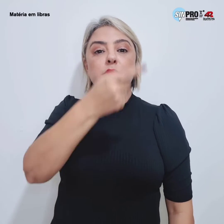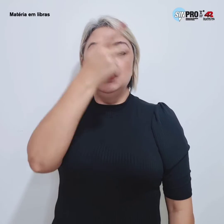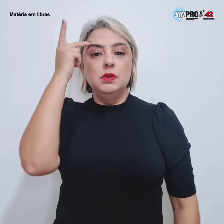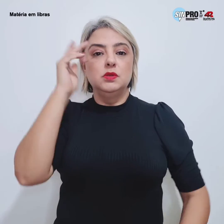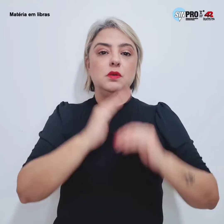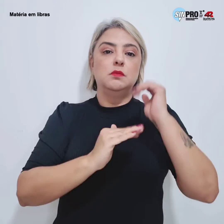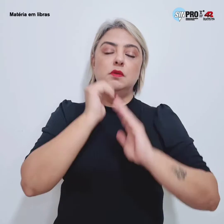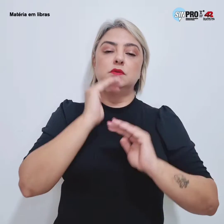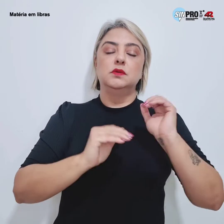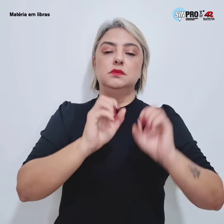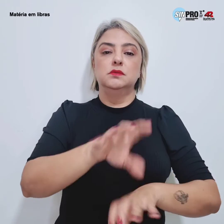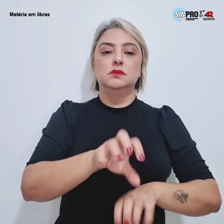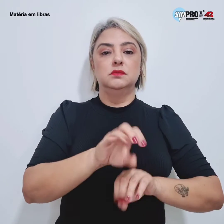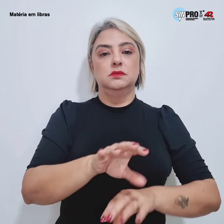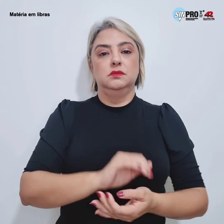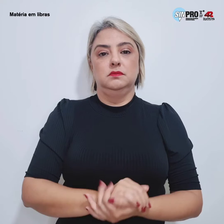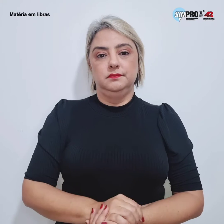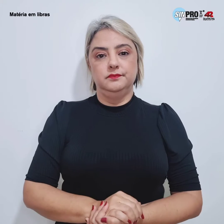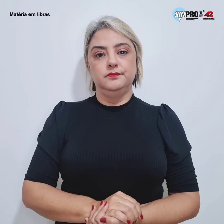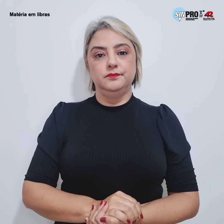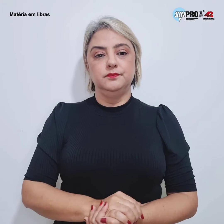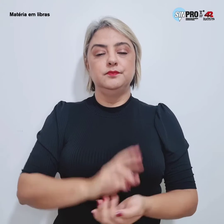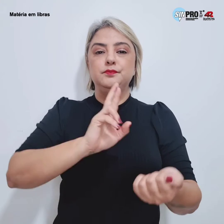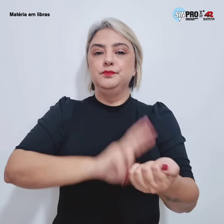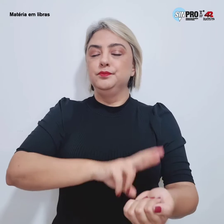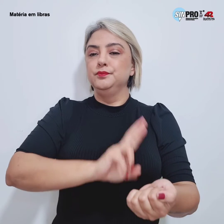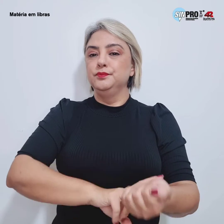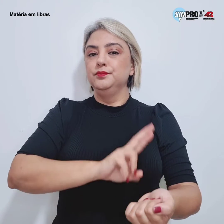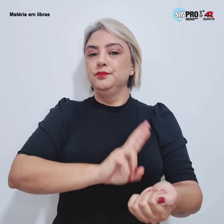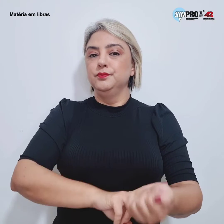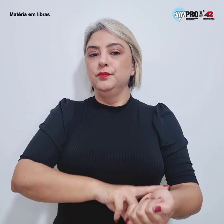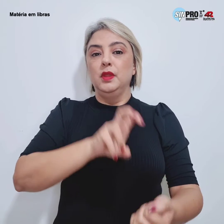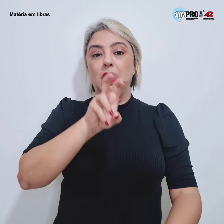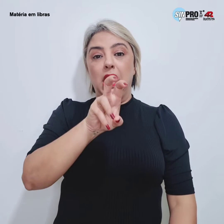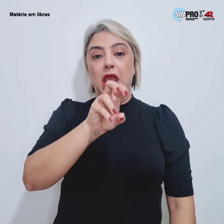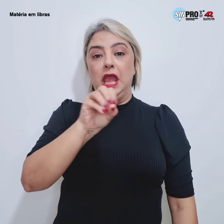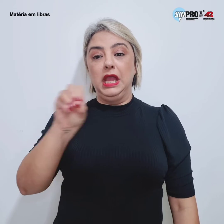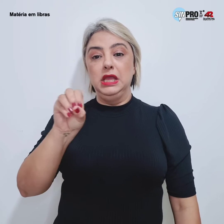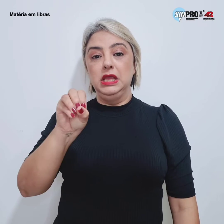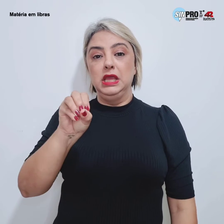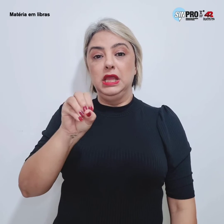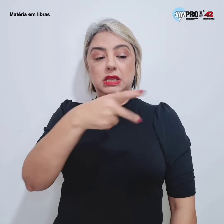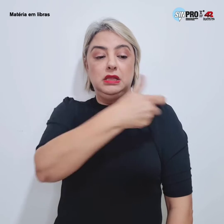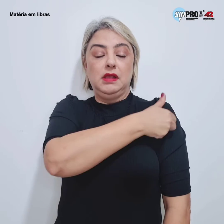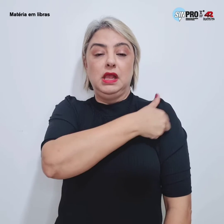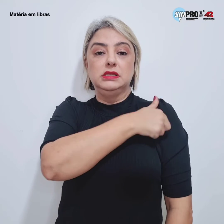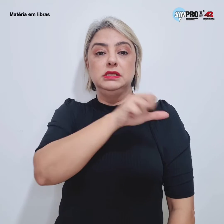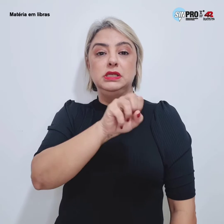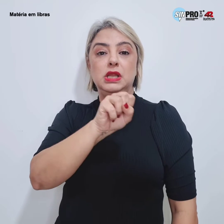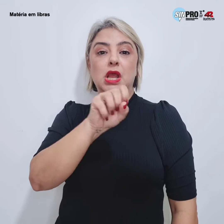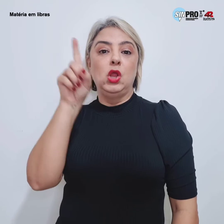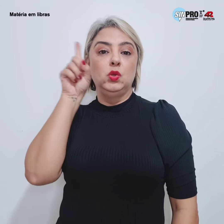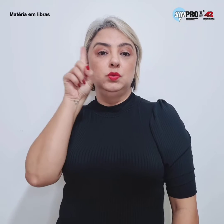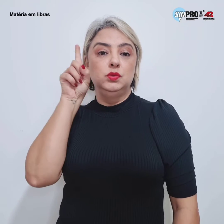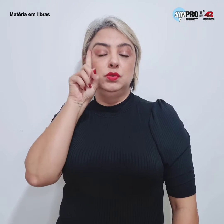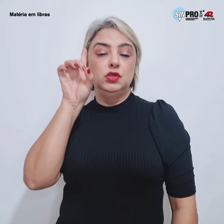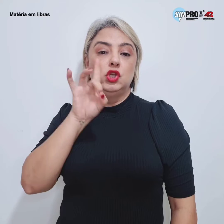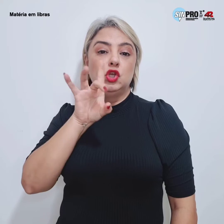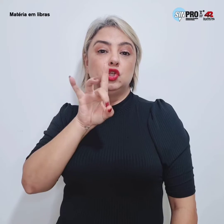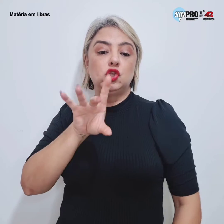mil profissionais da educação básica. O ritmo é de 500 vacinas por dia para a